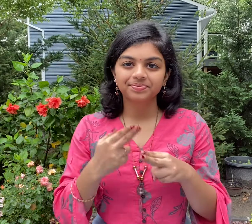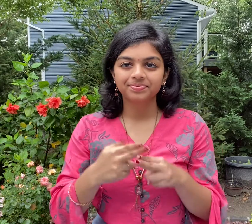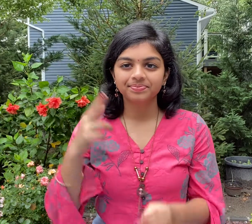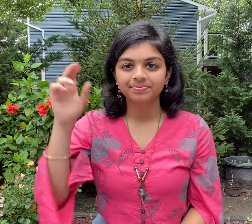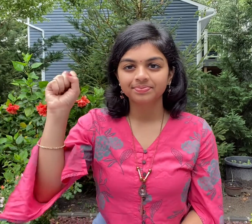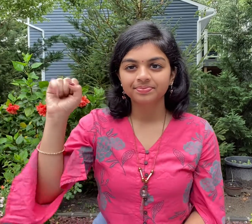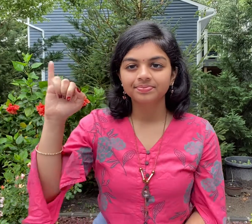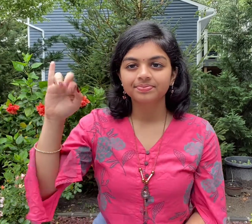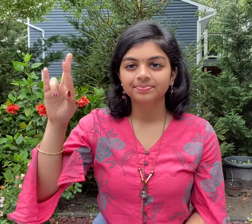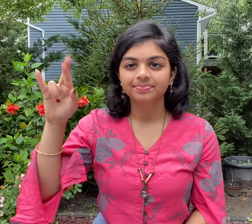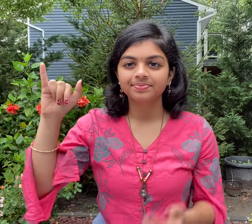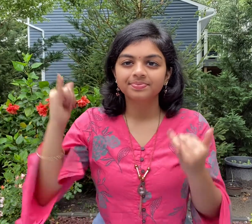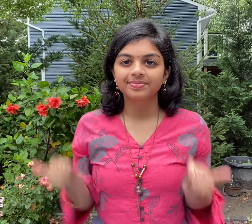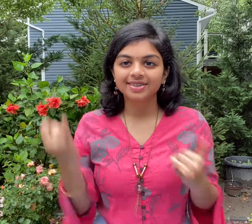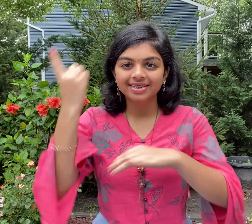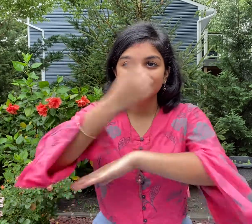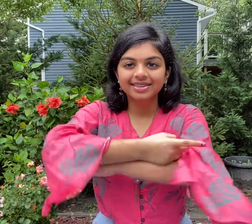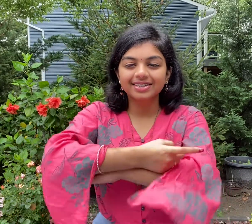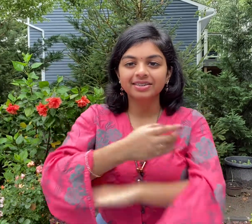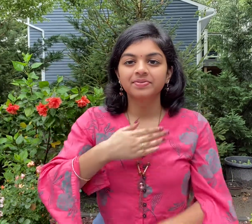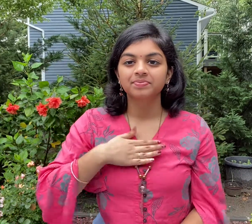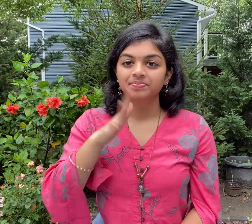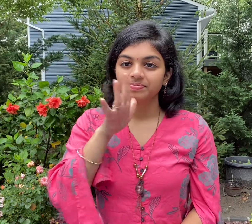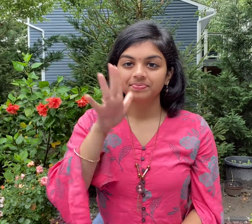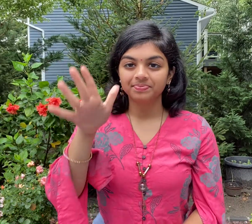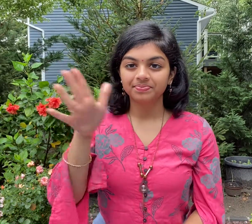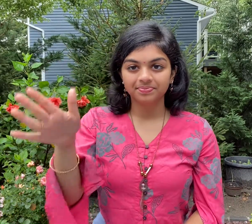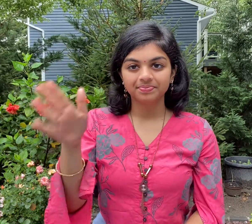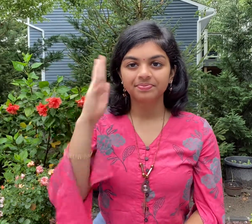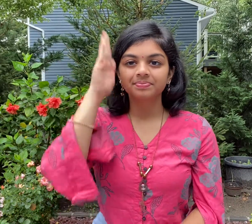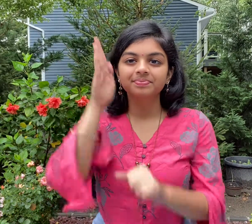my name is Siri, and today my grandma will sing a vachana.